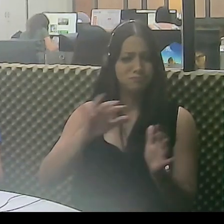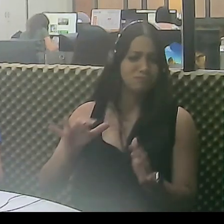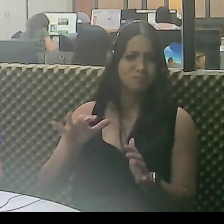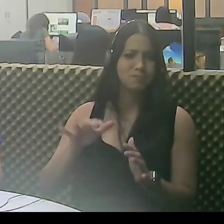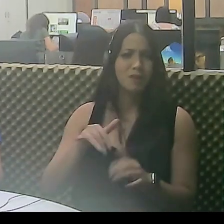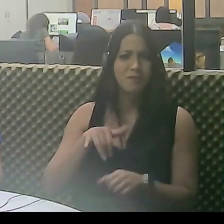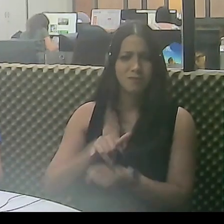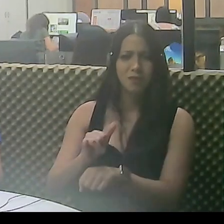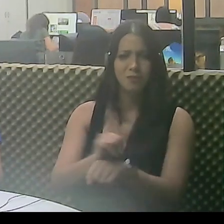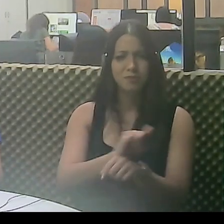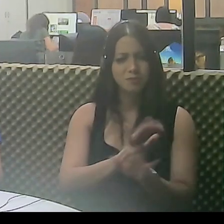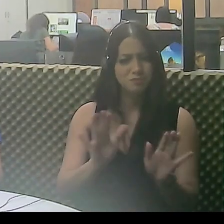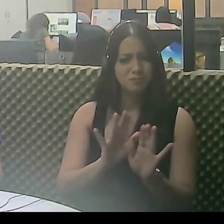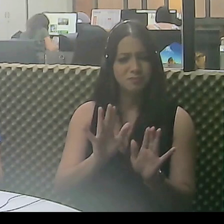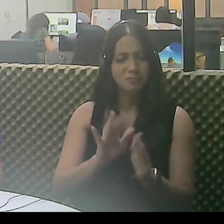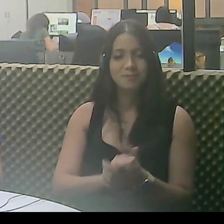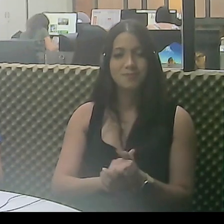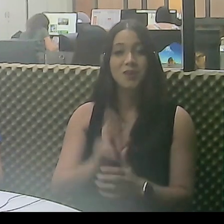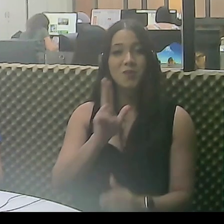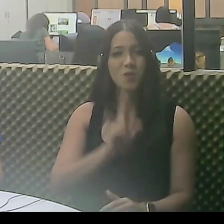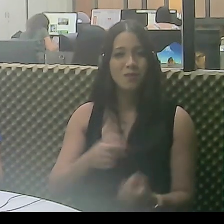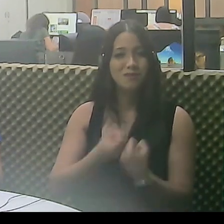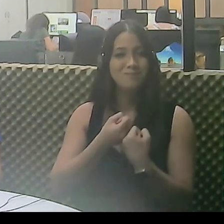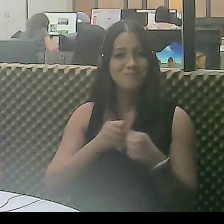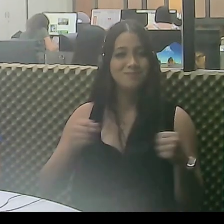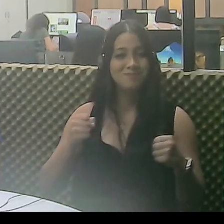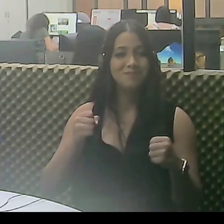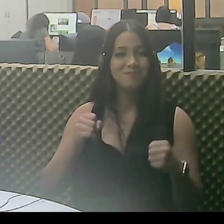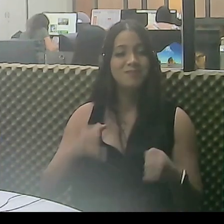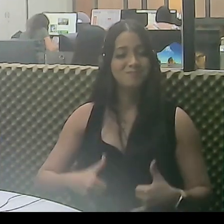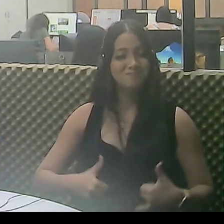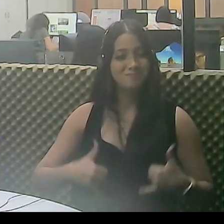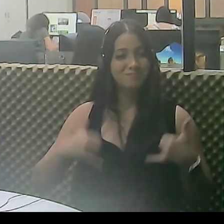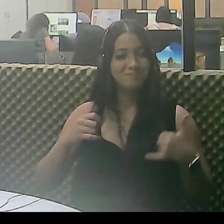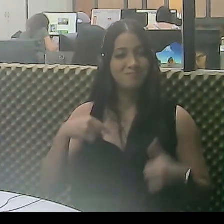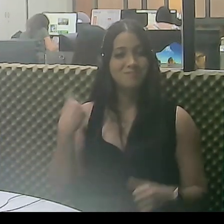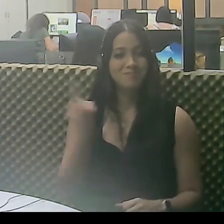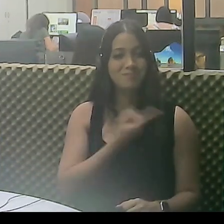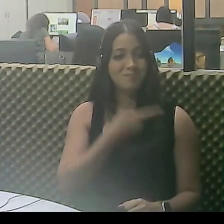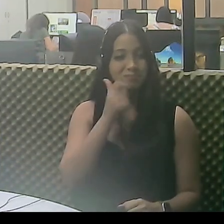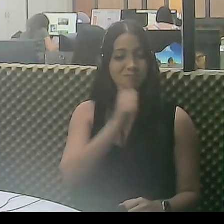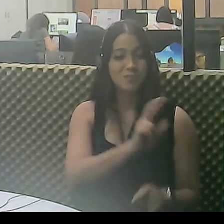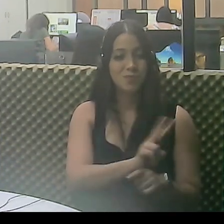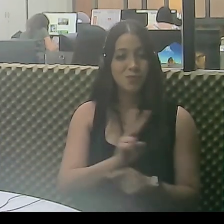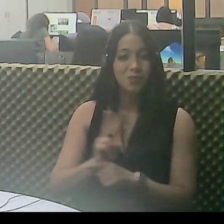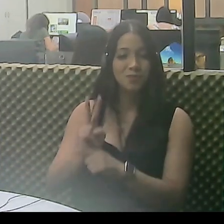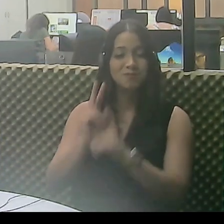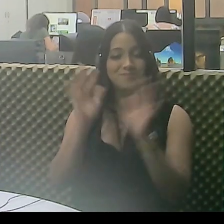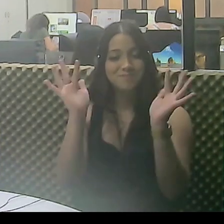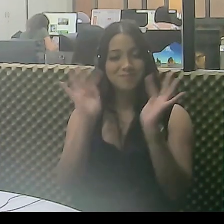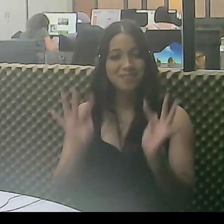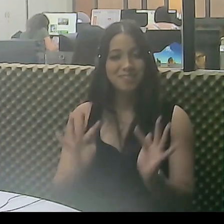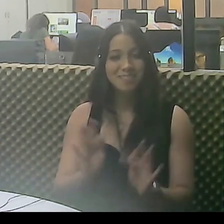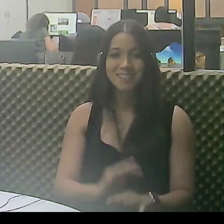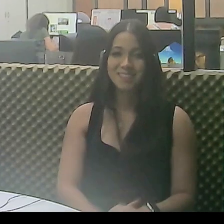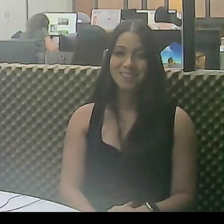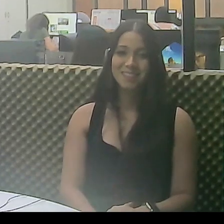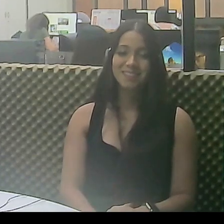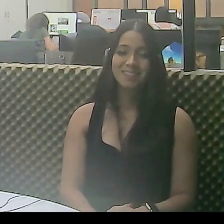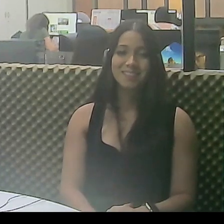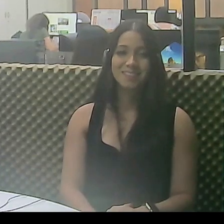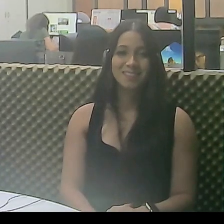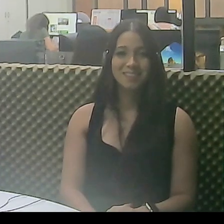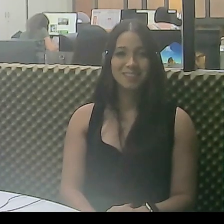que nenhuma garota falte à aula. Uberlândia tá enorme, mas cuidar das nossas meninas deixa nosso coração bem